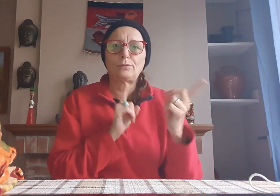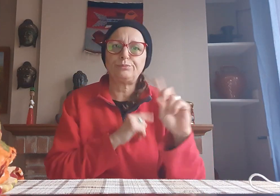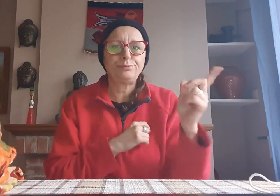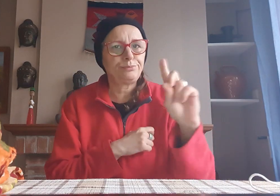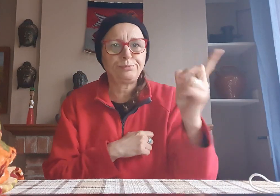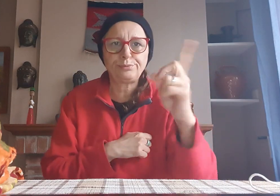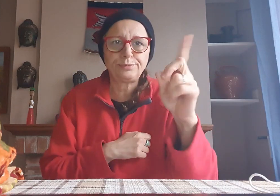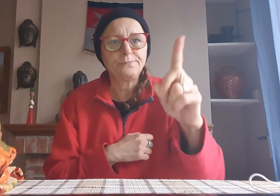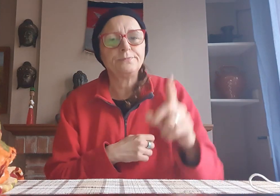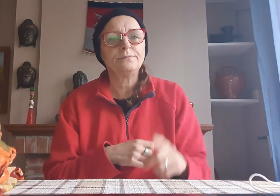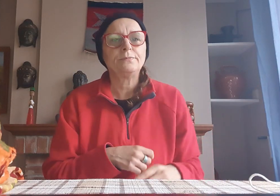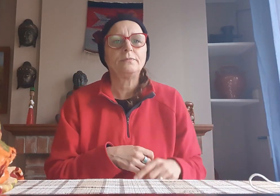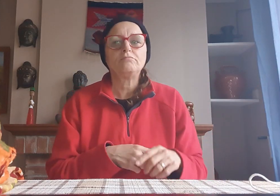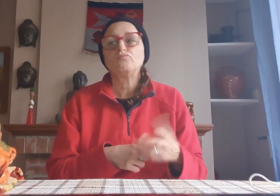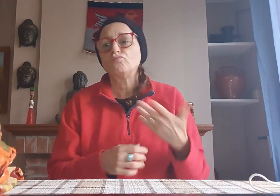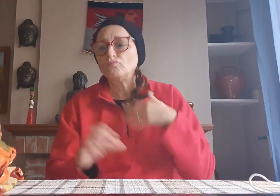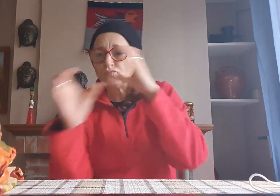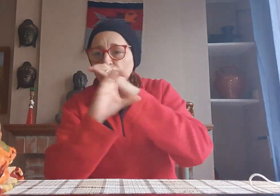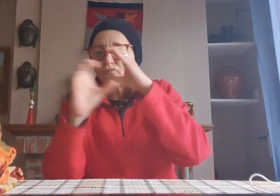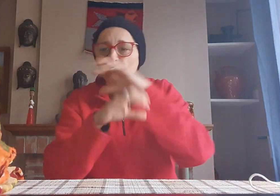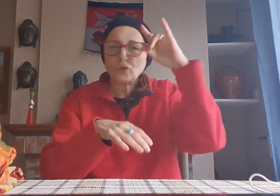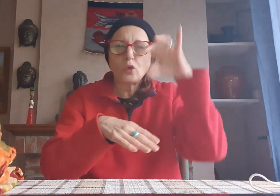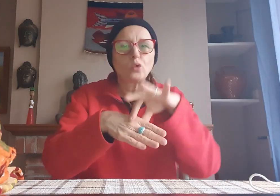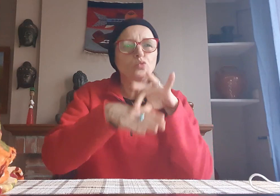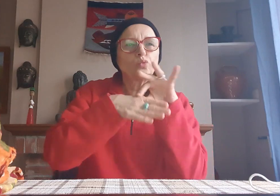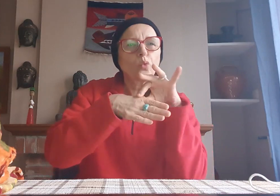¡Vaya! ¡Madre! ¡Comida!